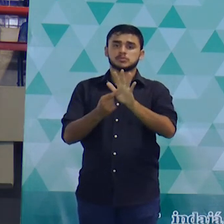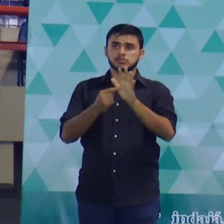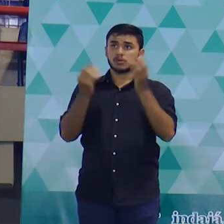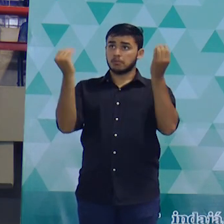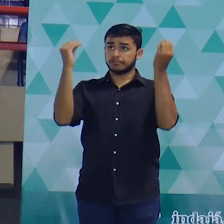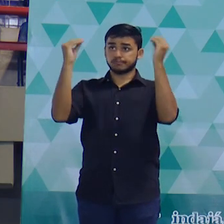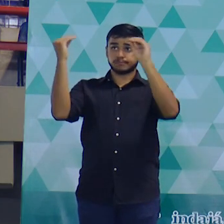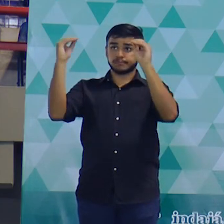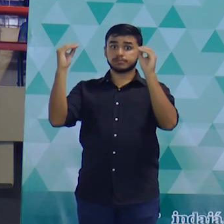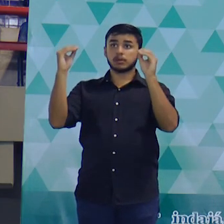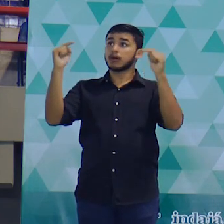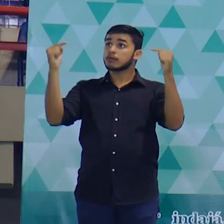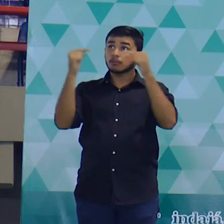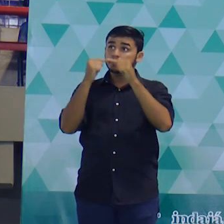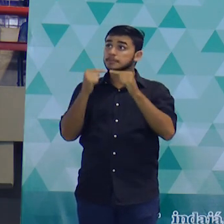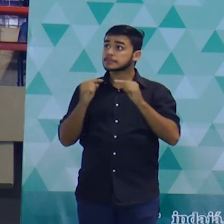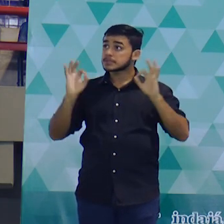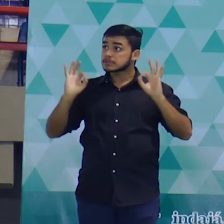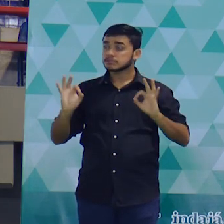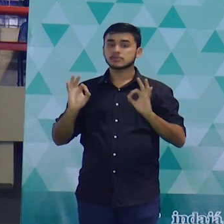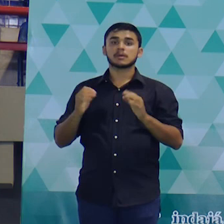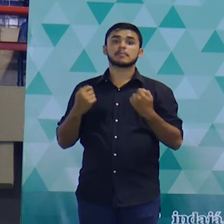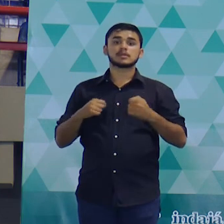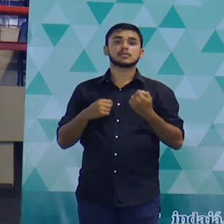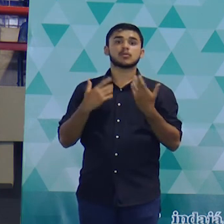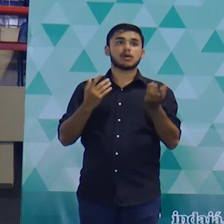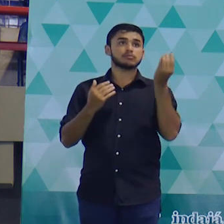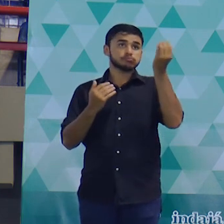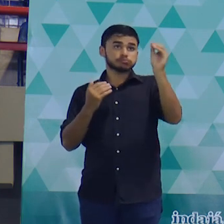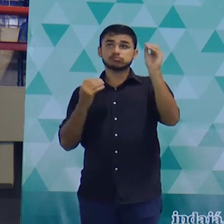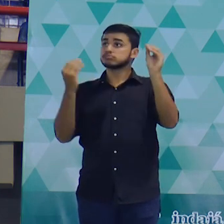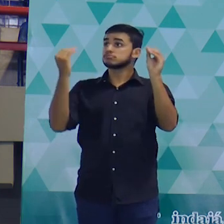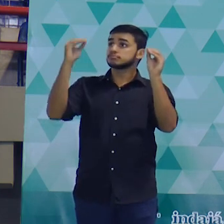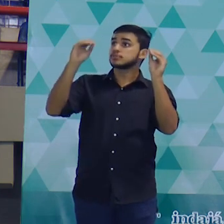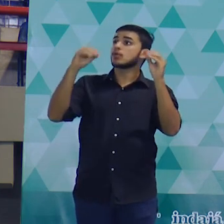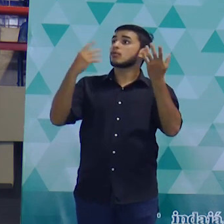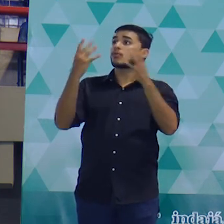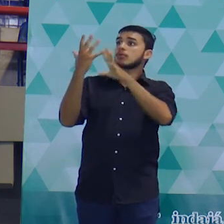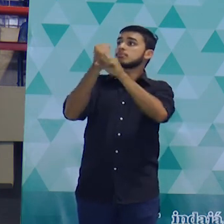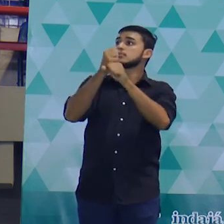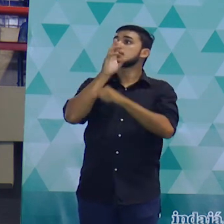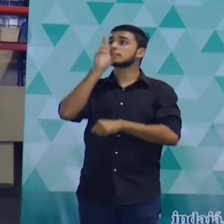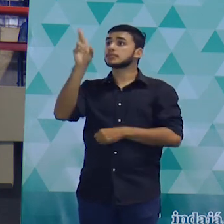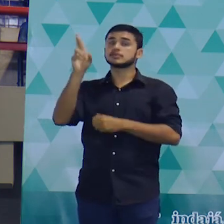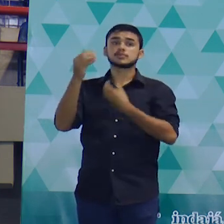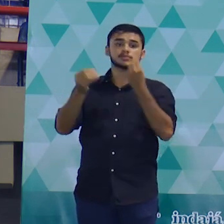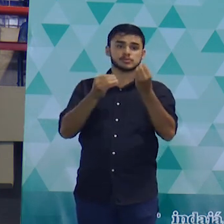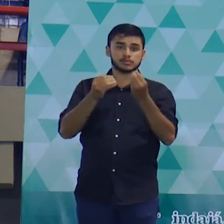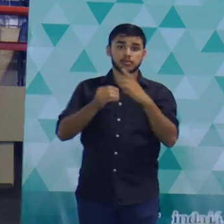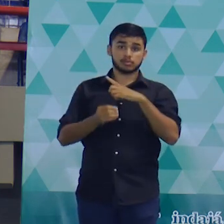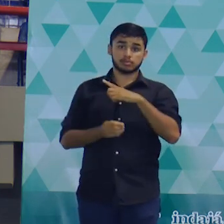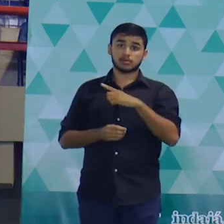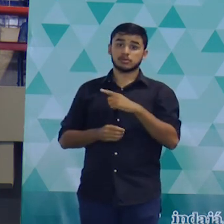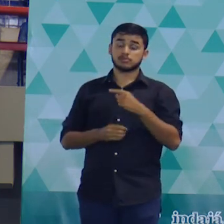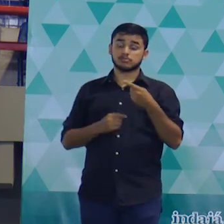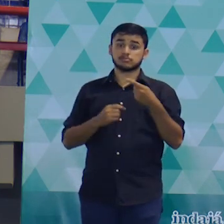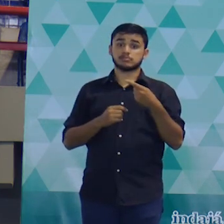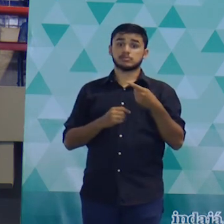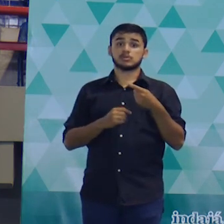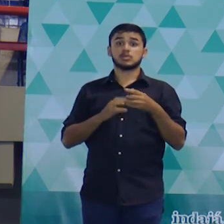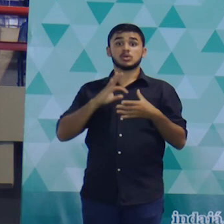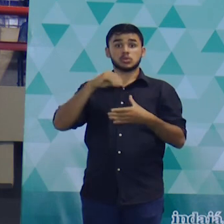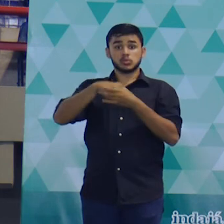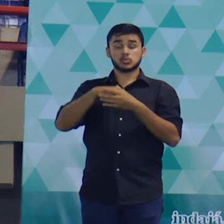preciso identificar quem são os envolvidos no problema. Os envolvidos agora são 3. A hidroxiapatita, o